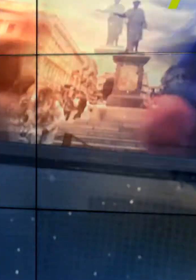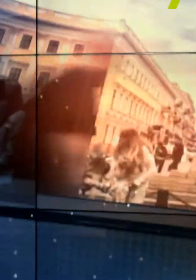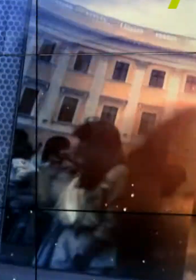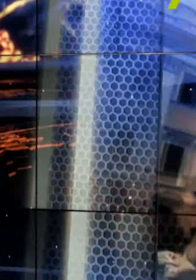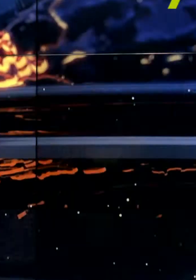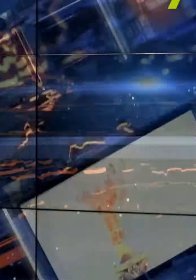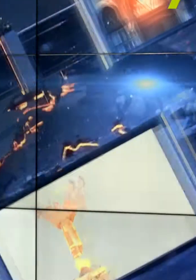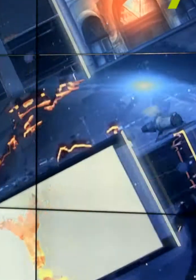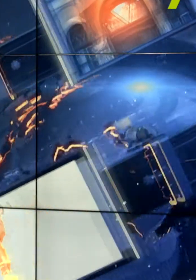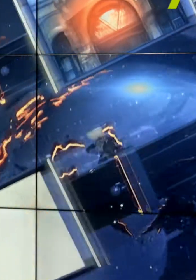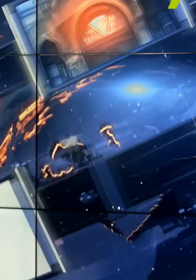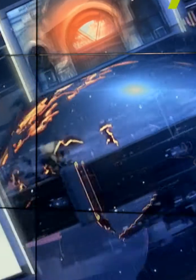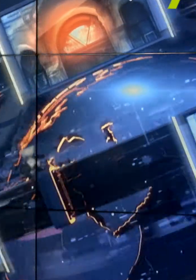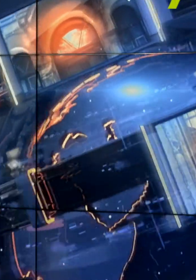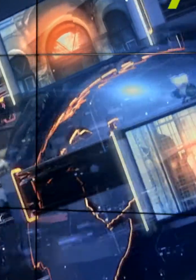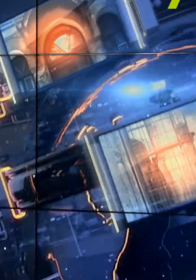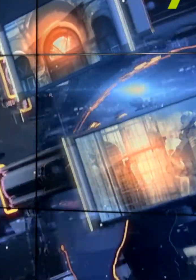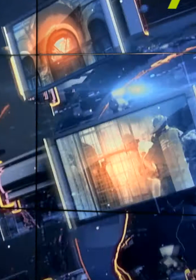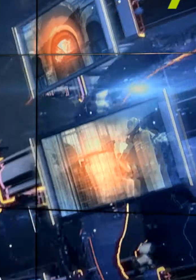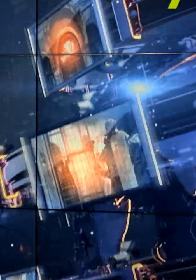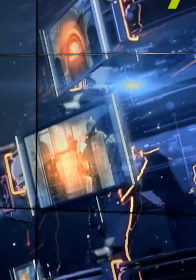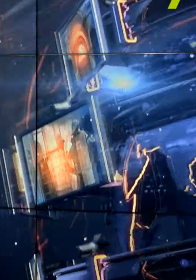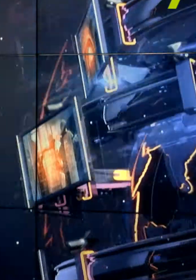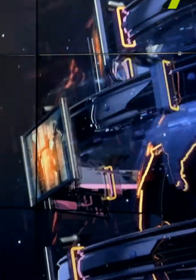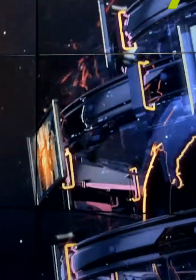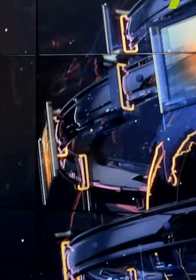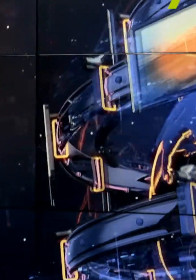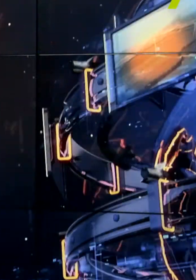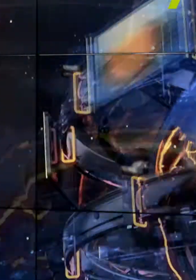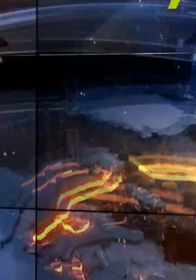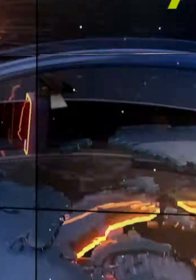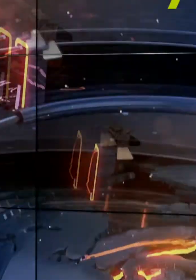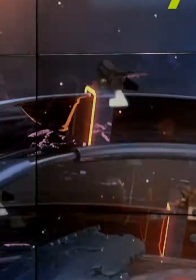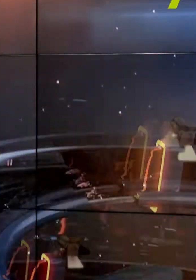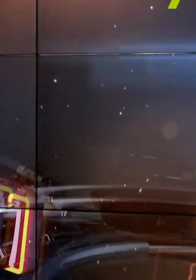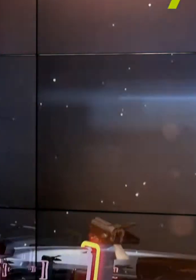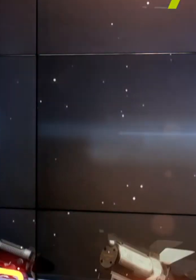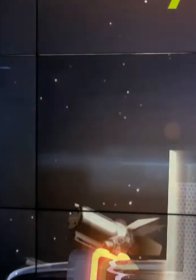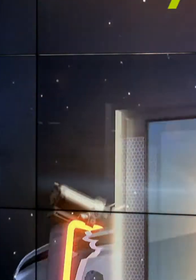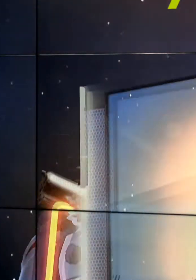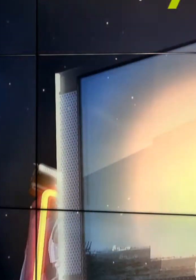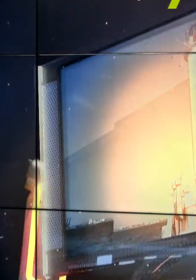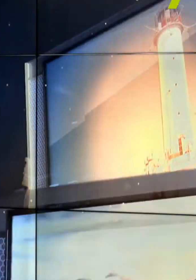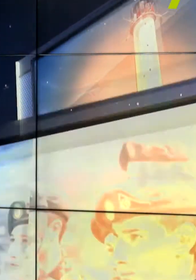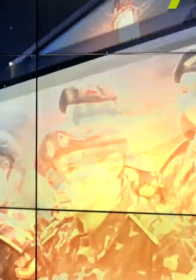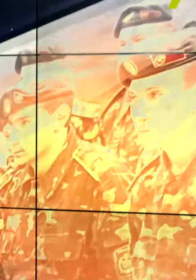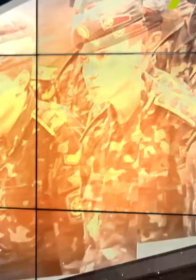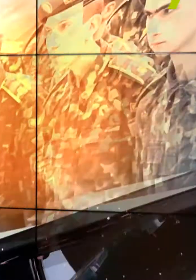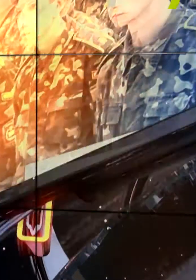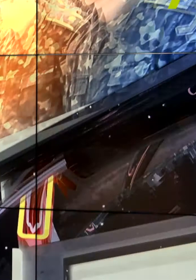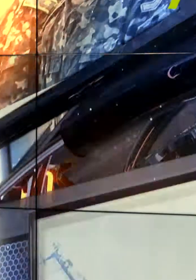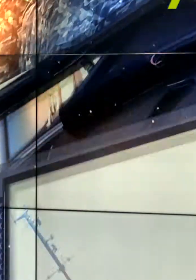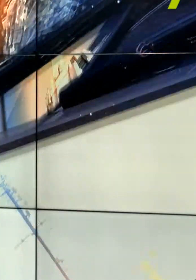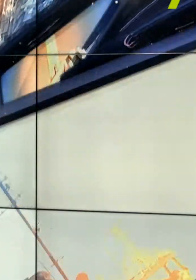цього істотно мало, і цю цифру слід збільшити щонайменше у 5 разів, а також збільшити загальний бюджет медичної сфери